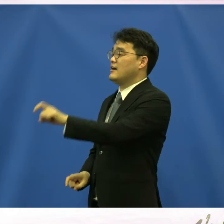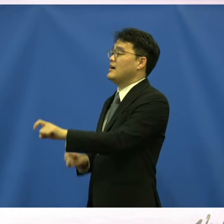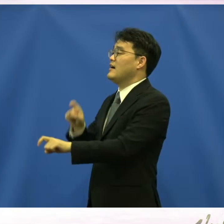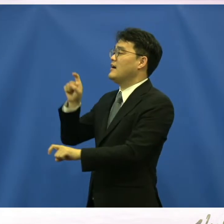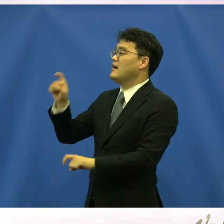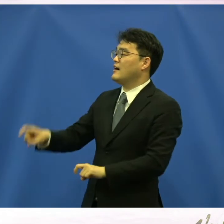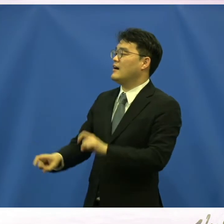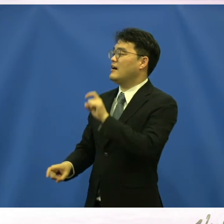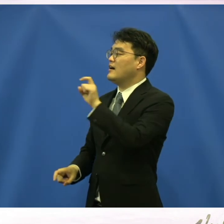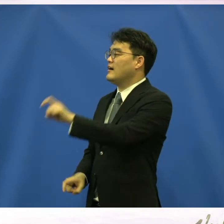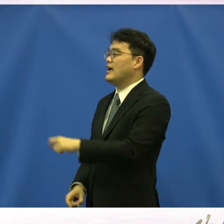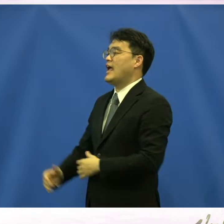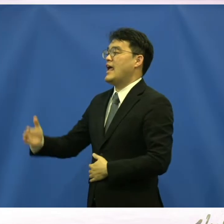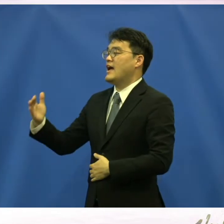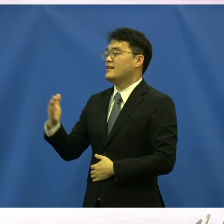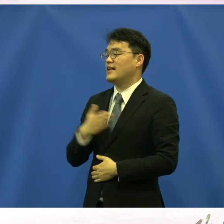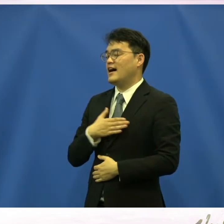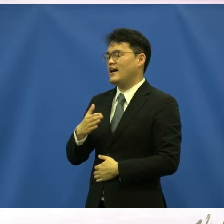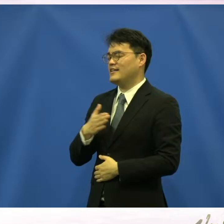가라